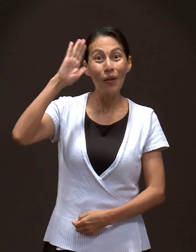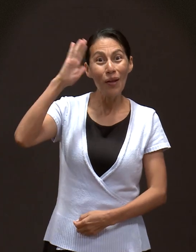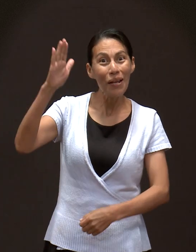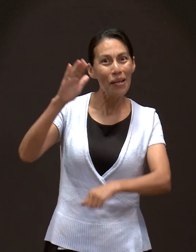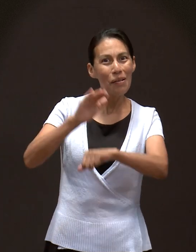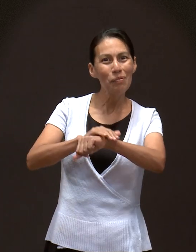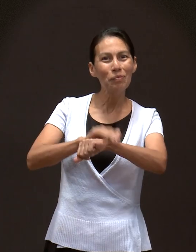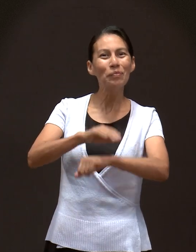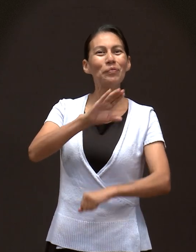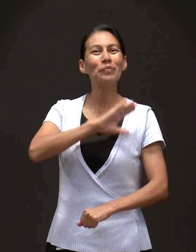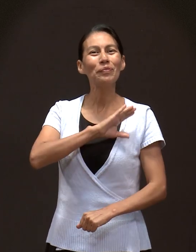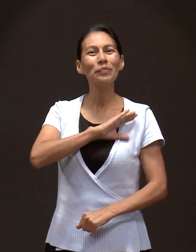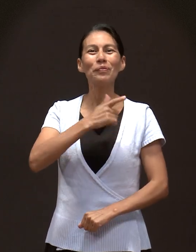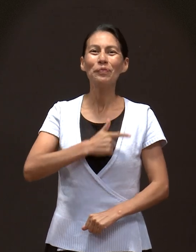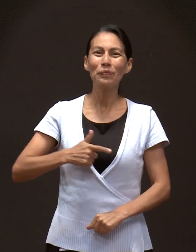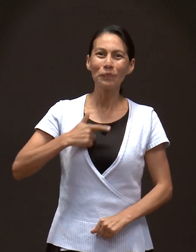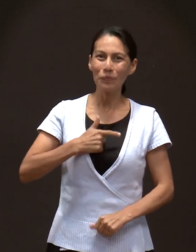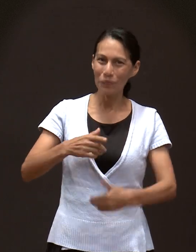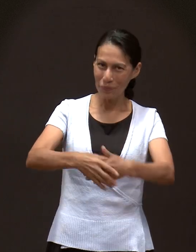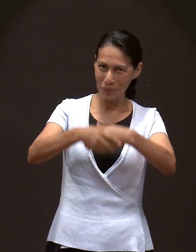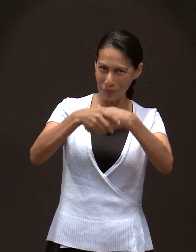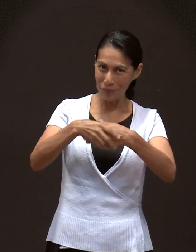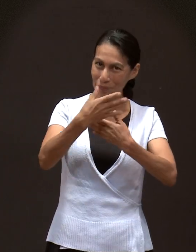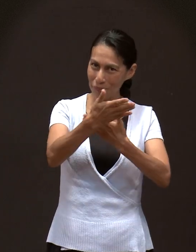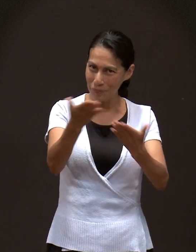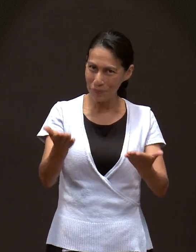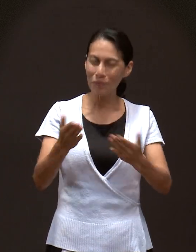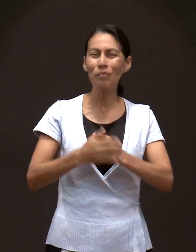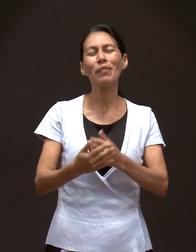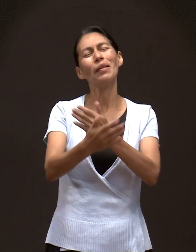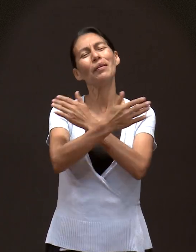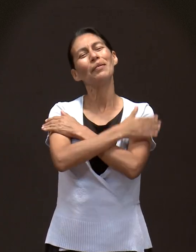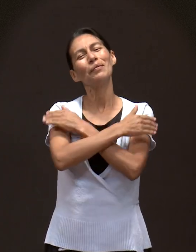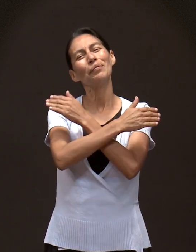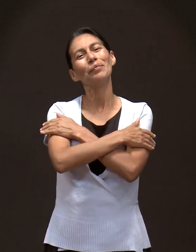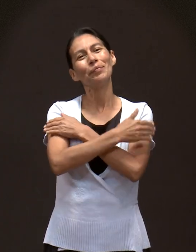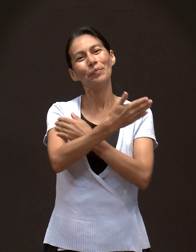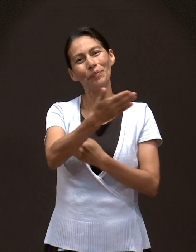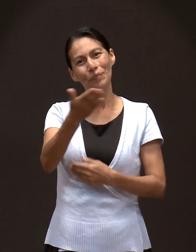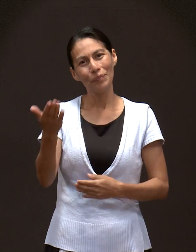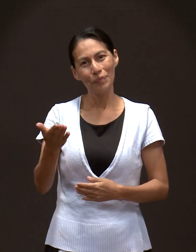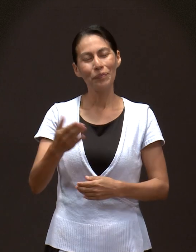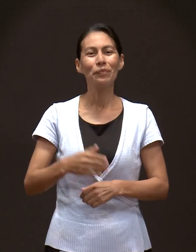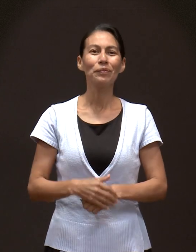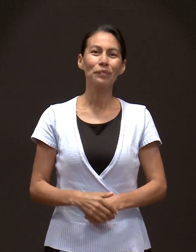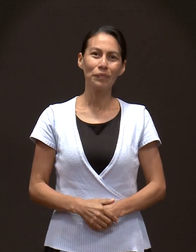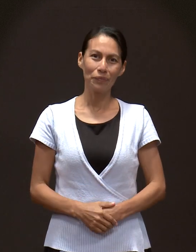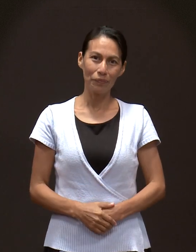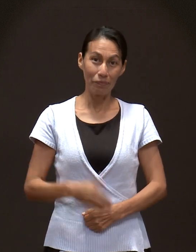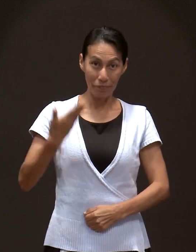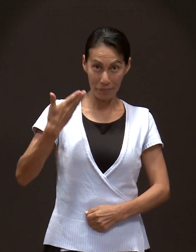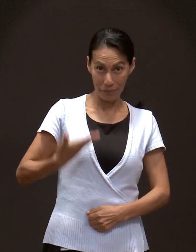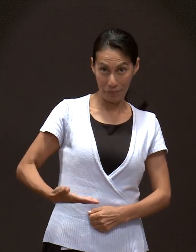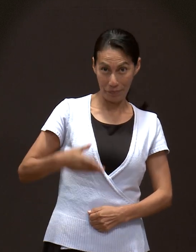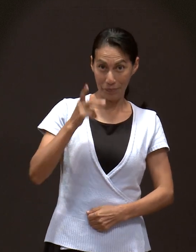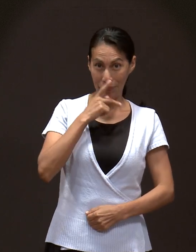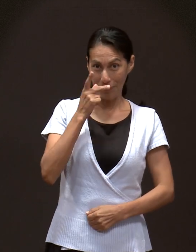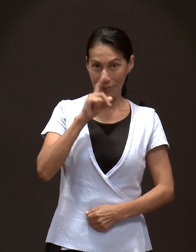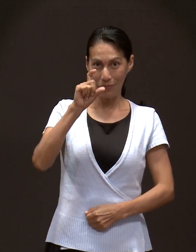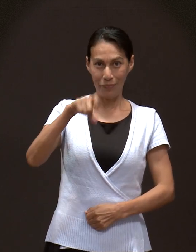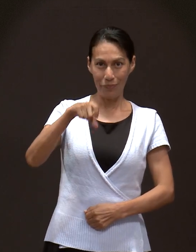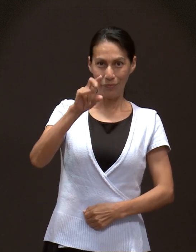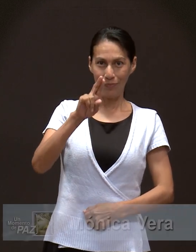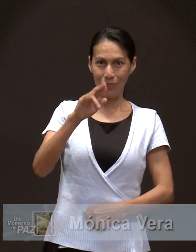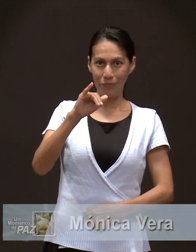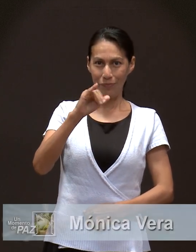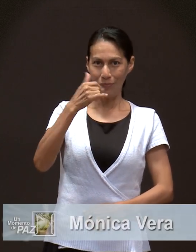¿Qué tal, queridos amigos? Qué gusto saludarles a la distancia. Un abrazo cordial para todos ustedes del Pastor